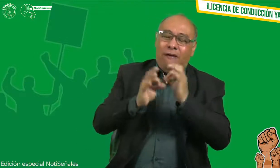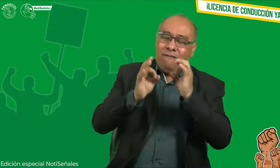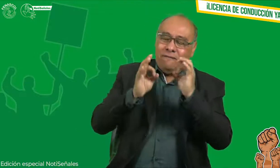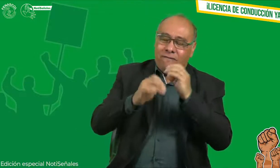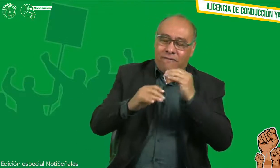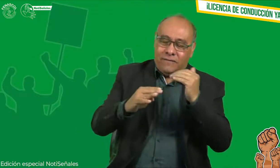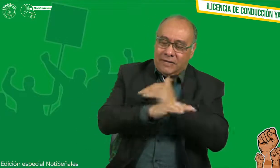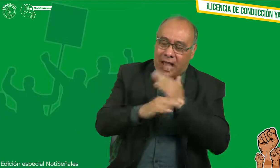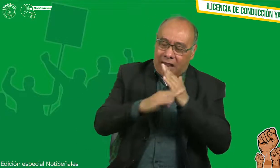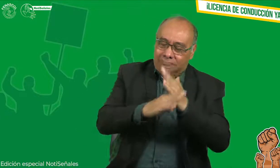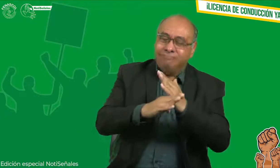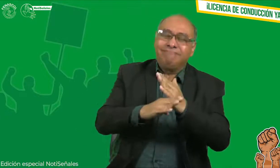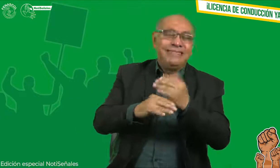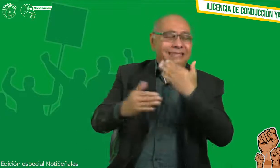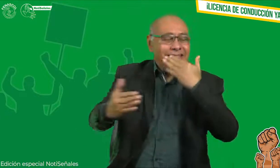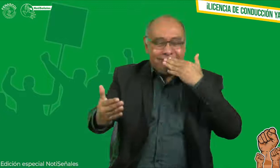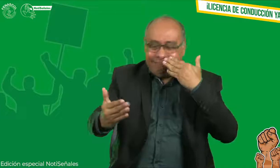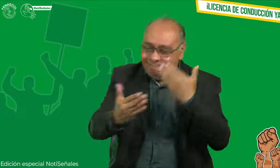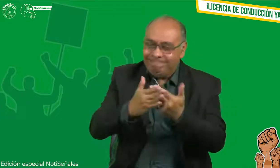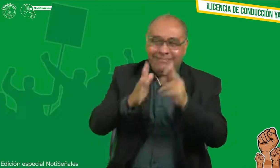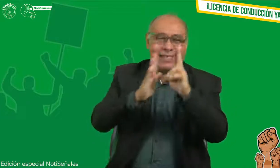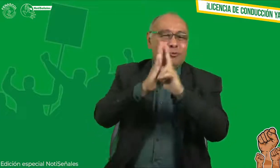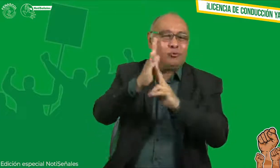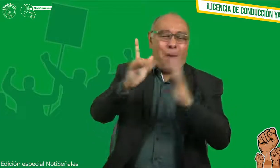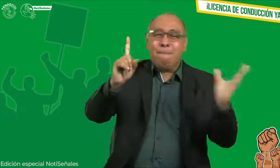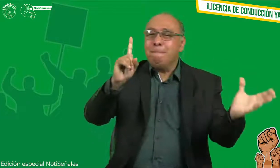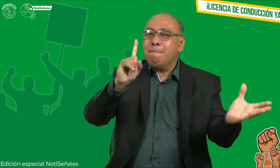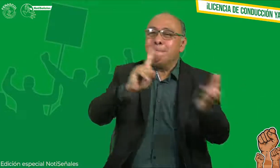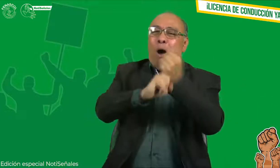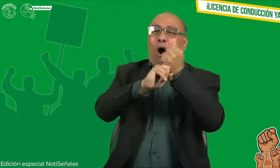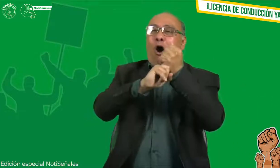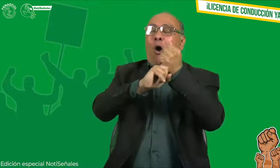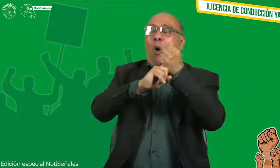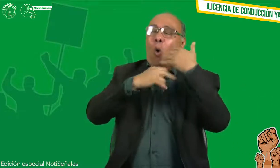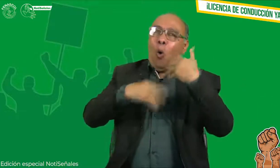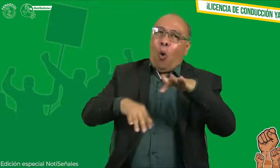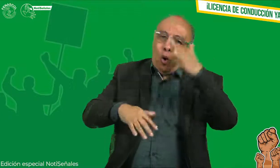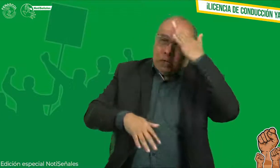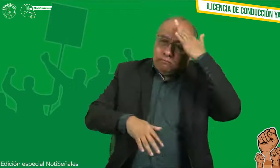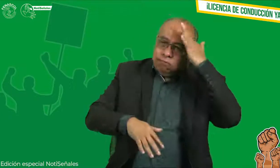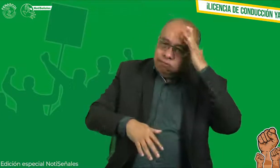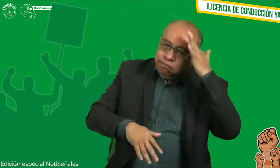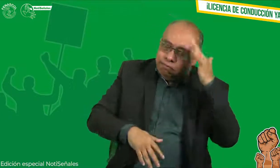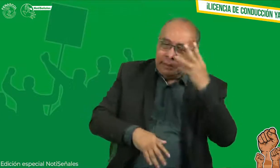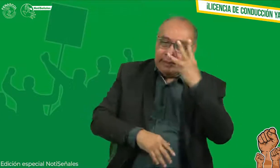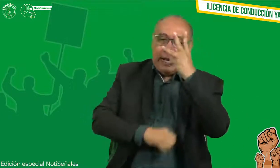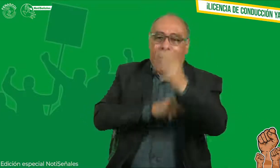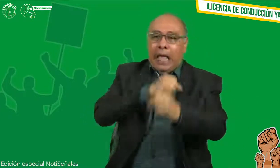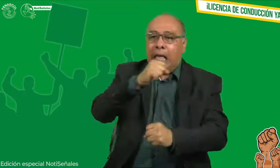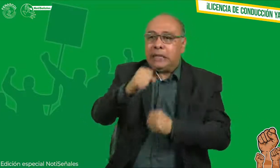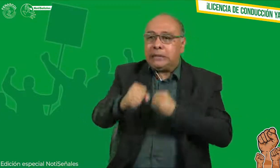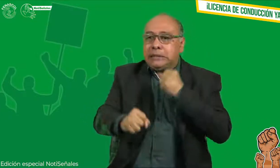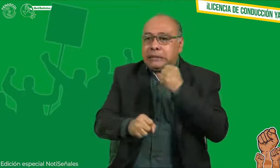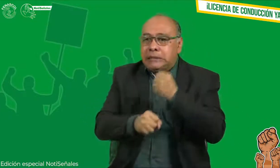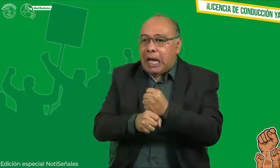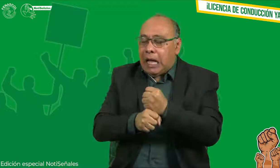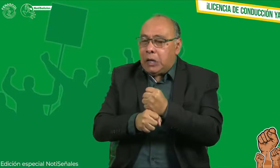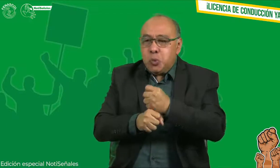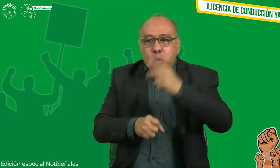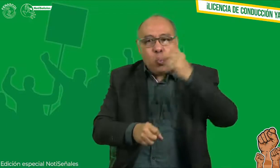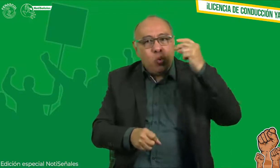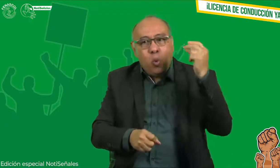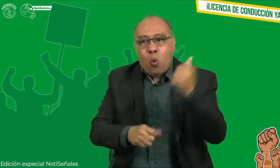esto otro. Estamos muy contentos con la licencia de transporte particular, privado, se ha conseguido, ha